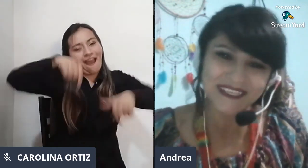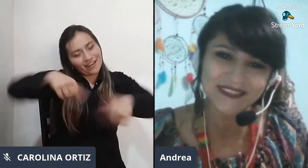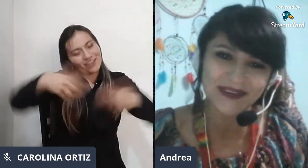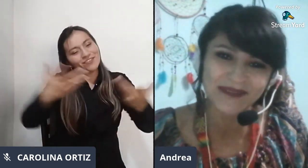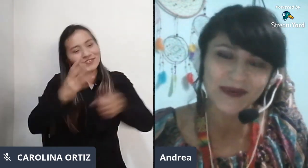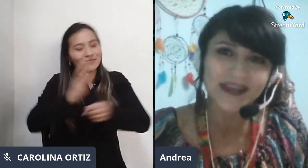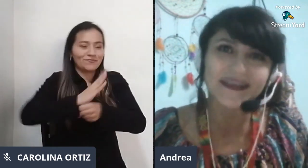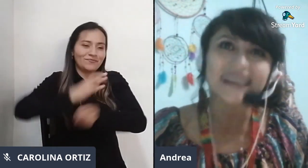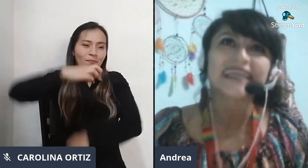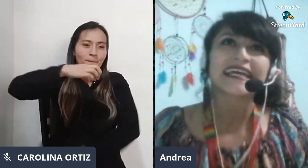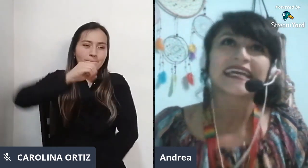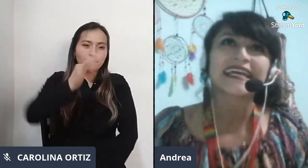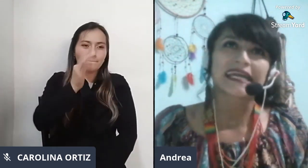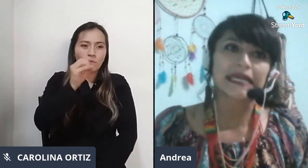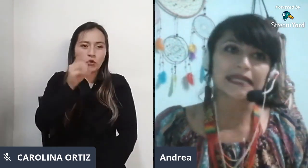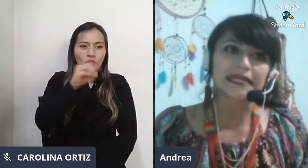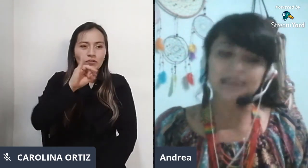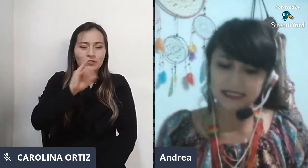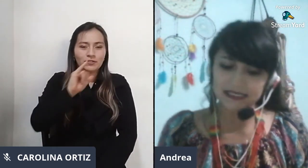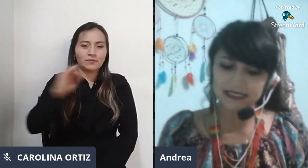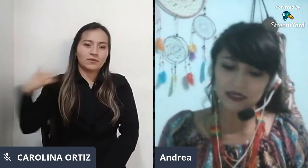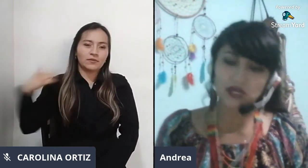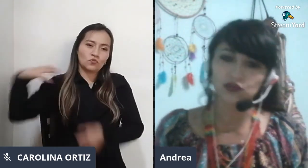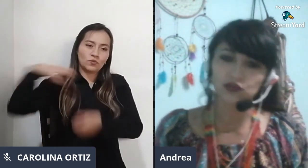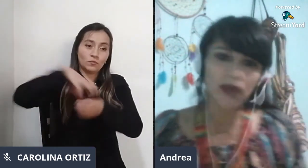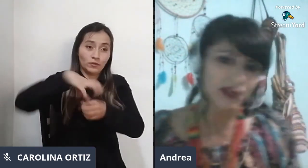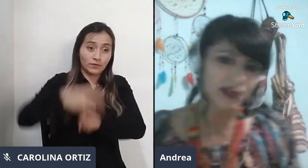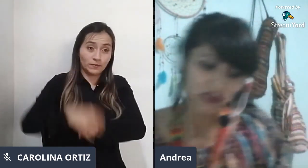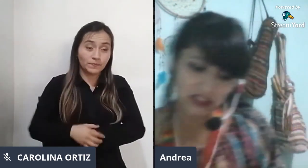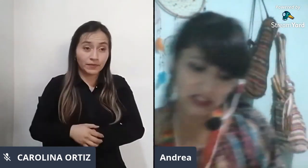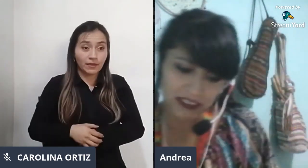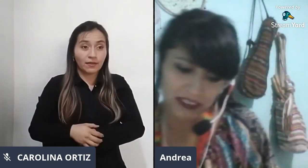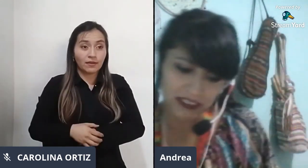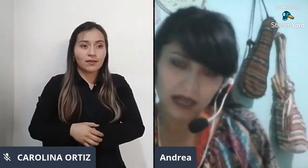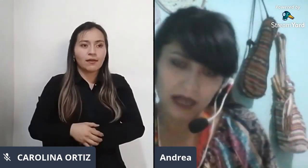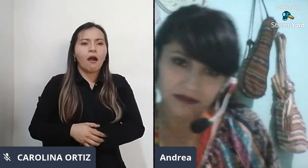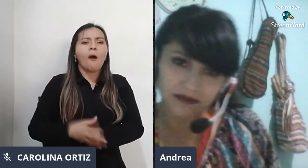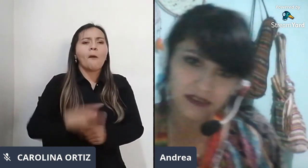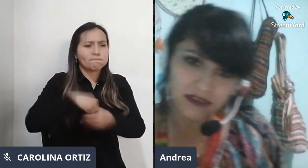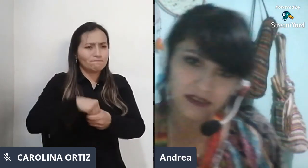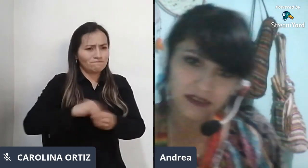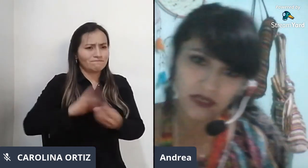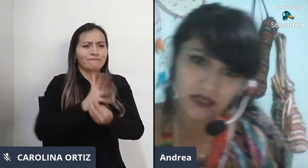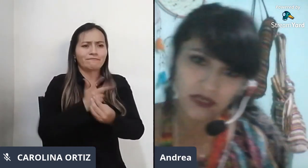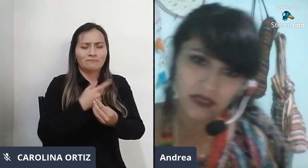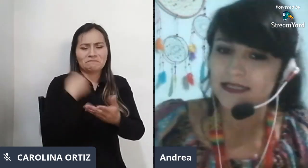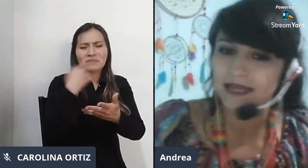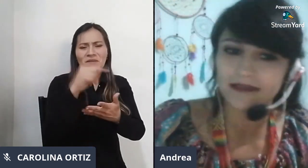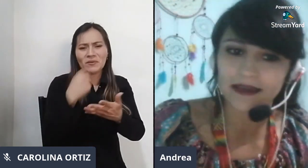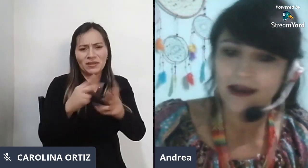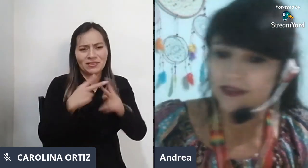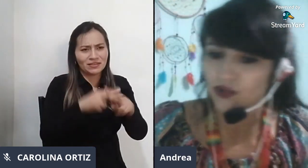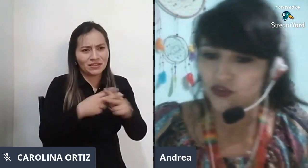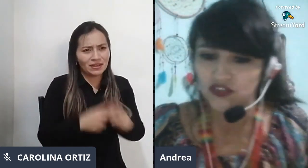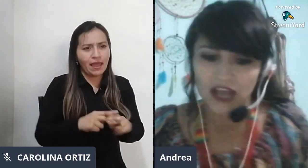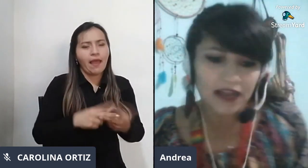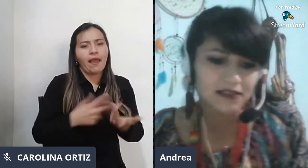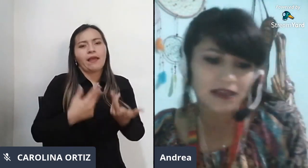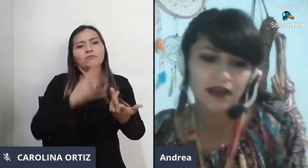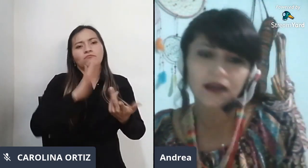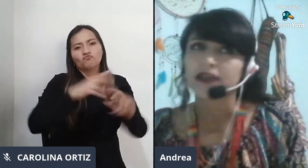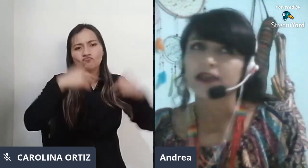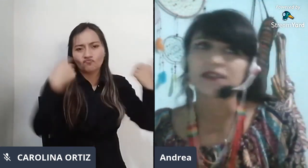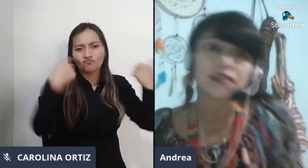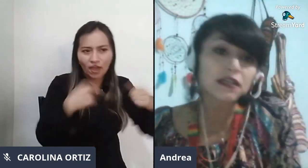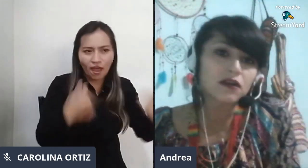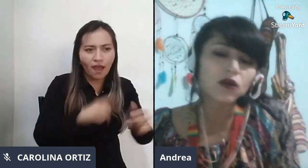Bolívar. Desde allí desarrollamos varios talleres artísticos: danza, teatro, salsa,